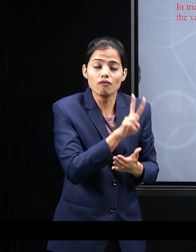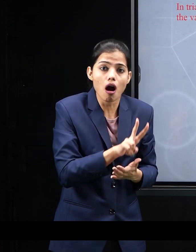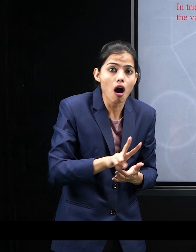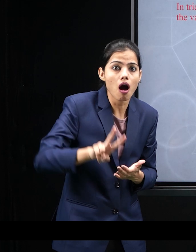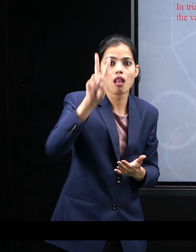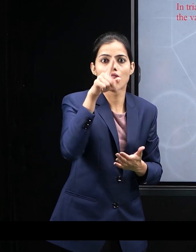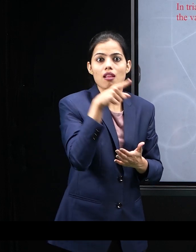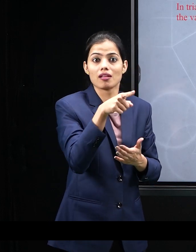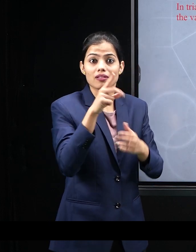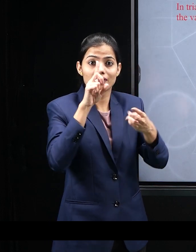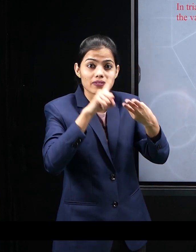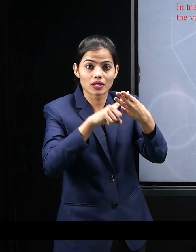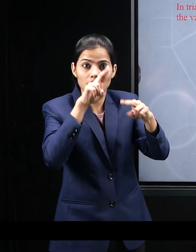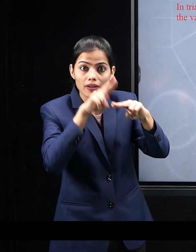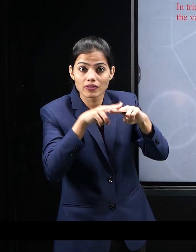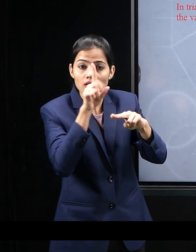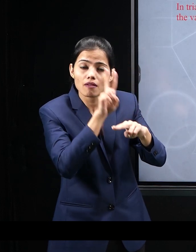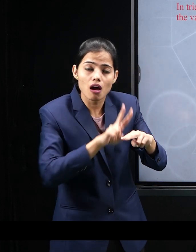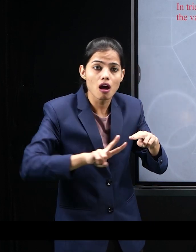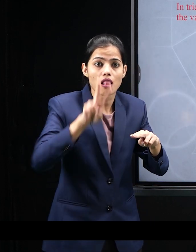ఈఎఫ్ విలువను కనుగొనండి.